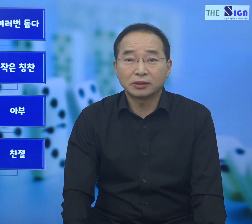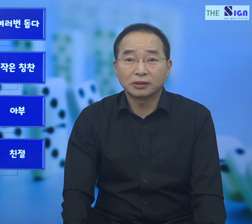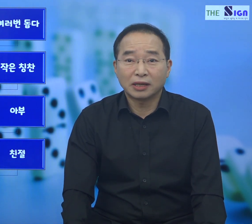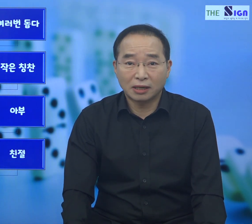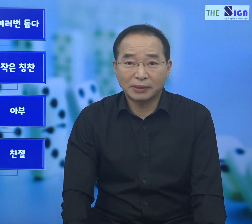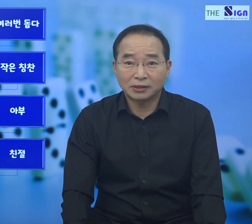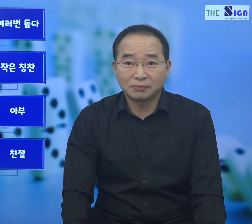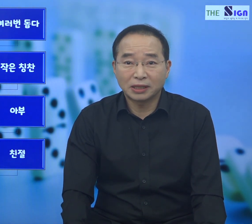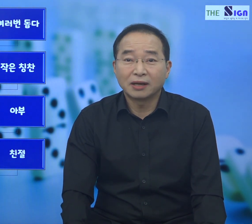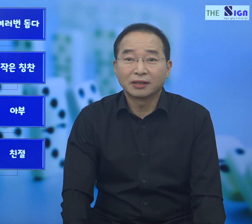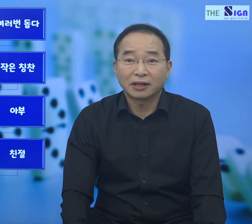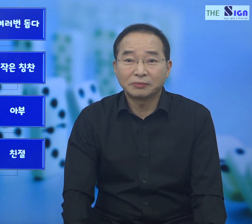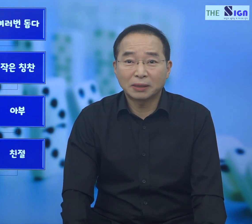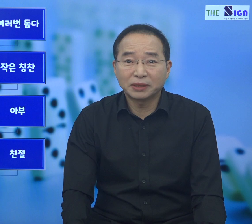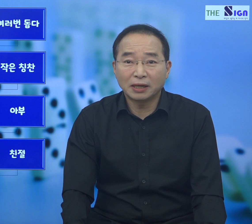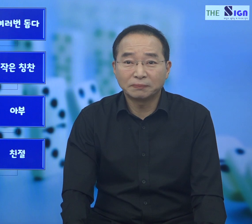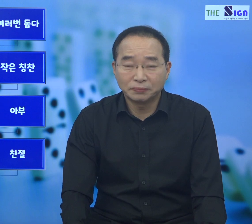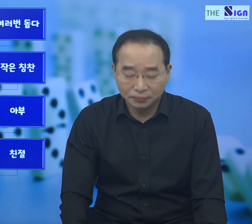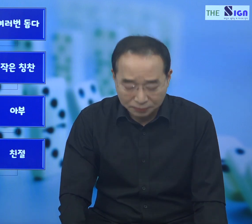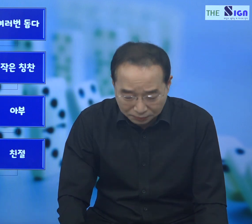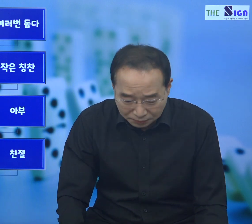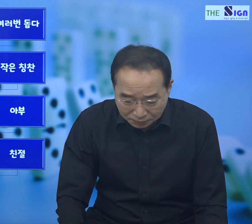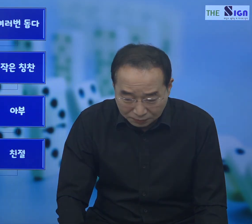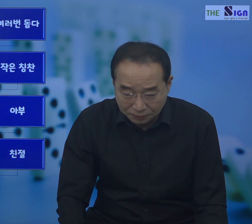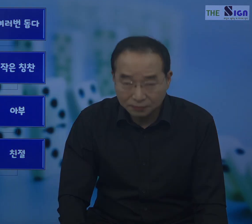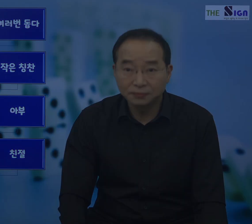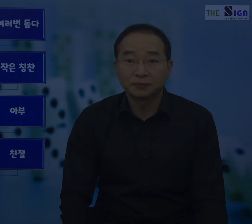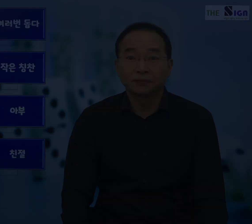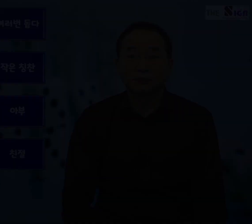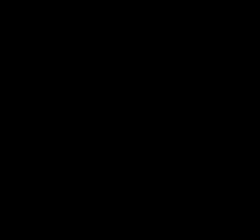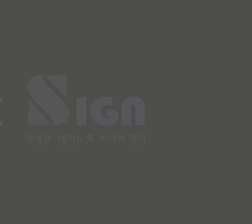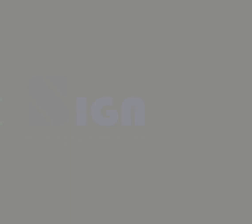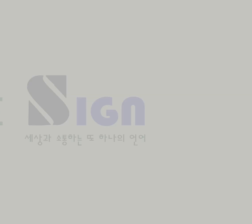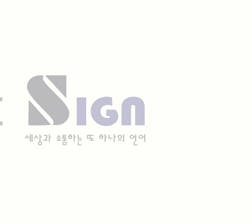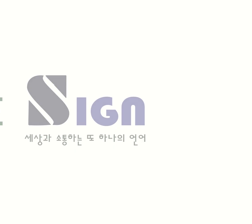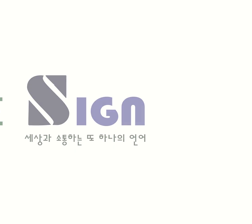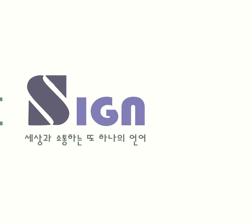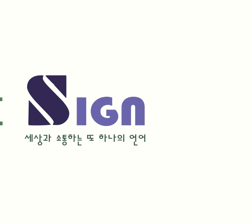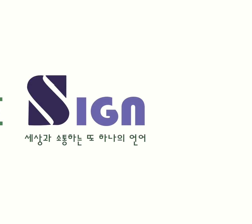단어들을 알아봤습니다. 감사합니다.